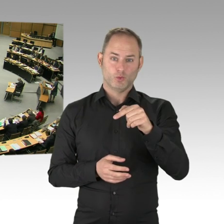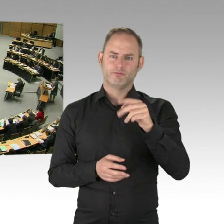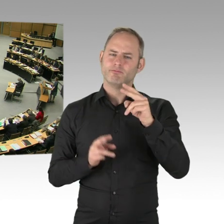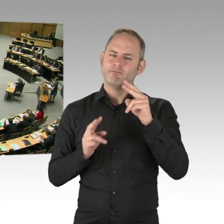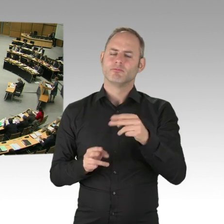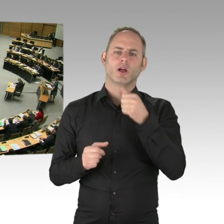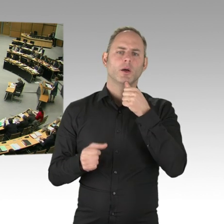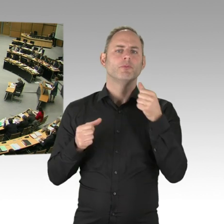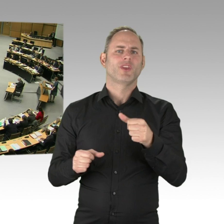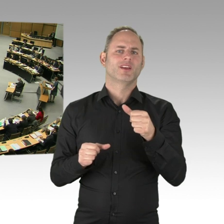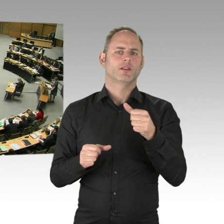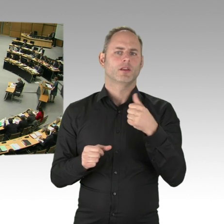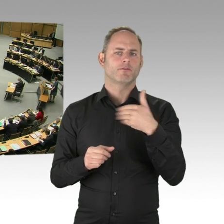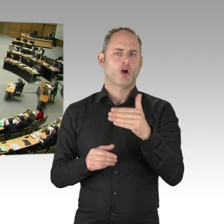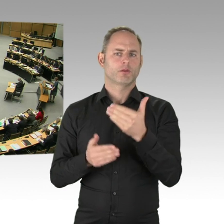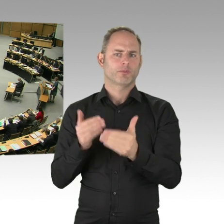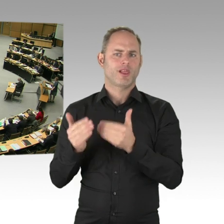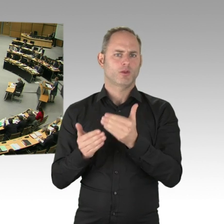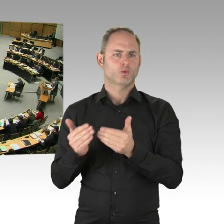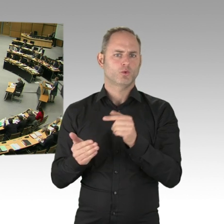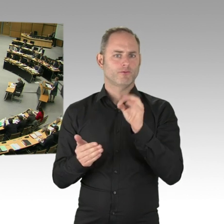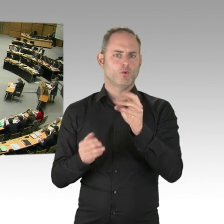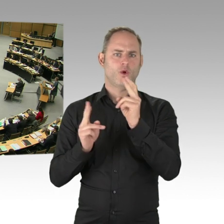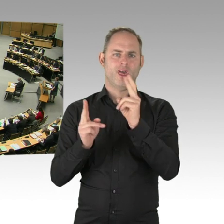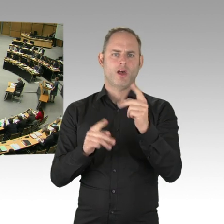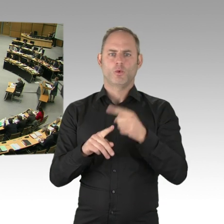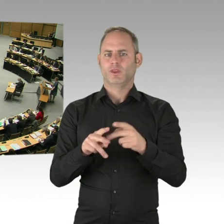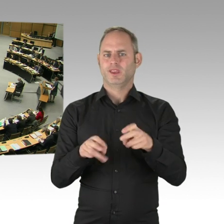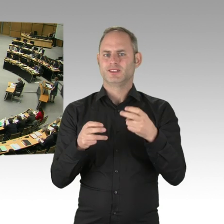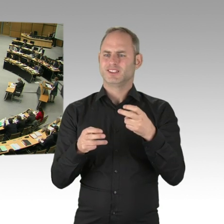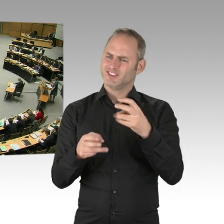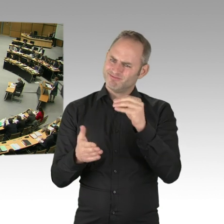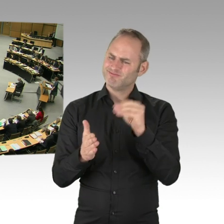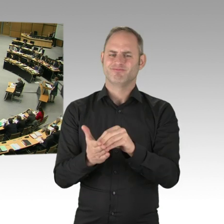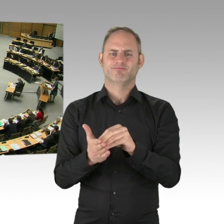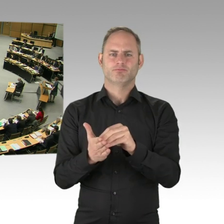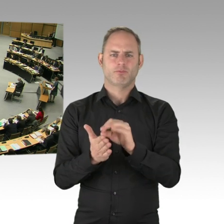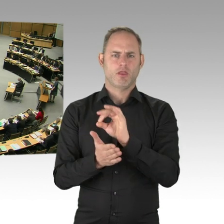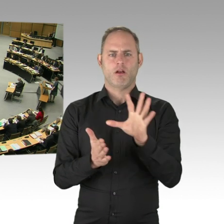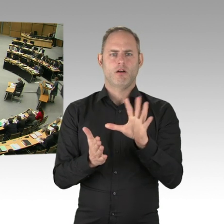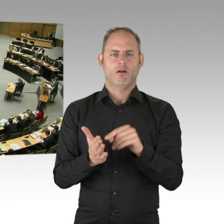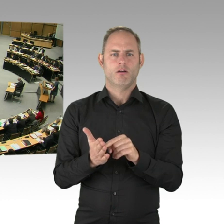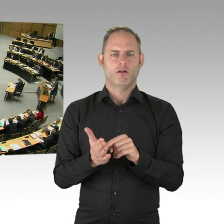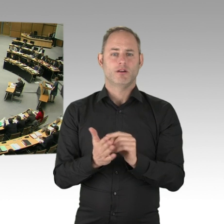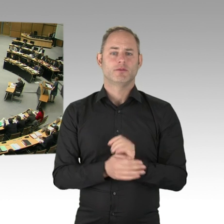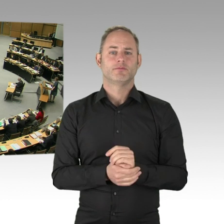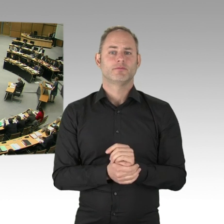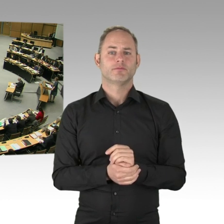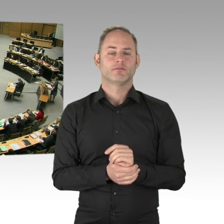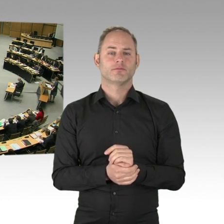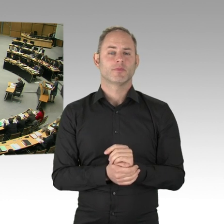Antisemitismusbeauftragten bei der Berliner Staatsanwaltschaft, Frau Vanoni, getan. Aber hier liegt noch vieles, zu vieles im Argen. Von